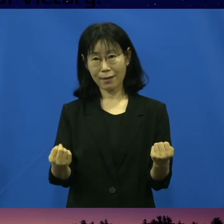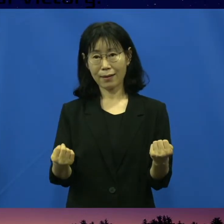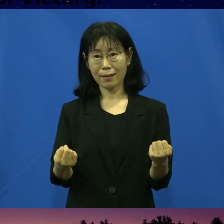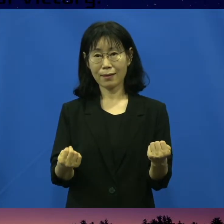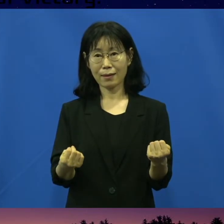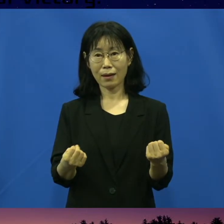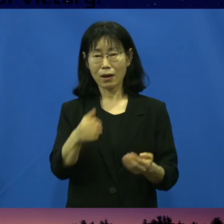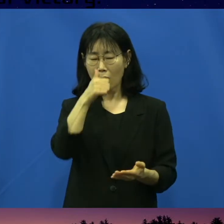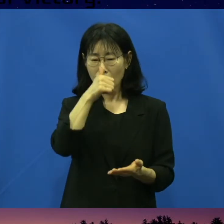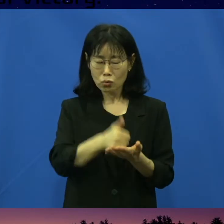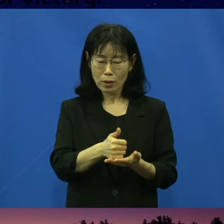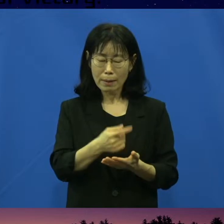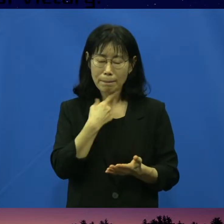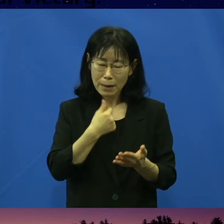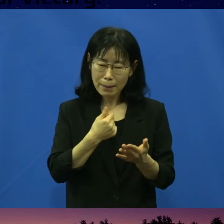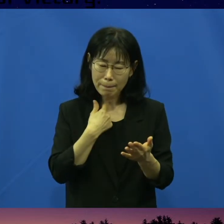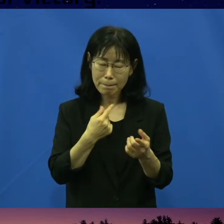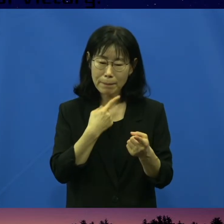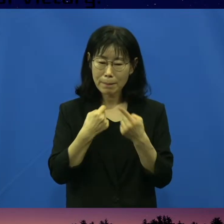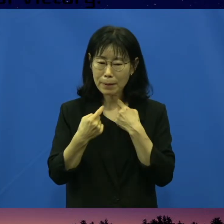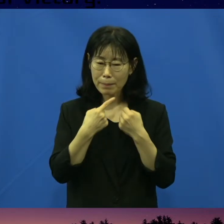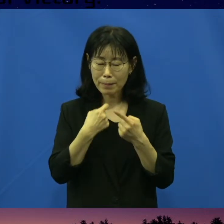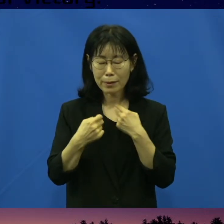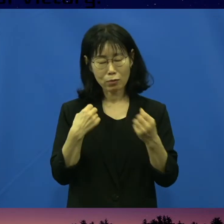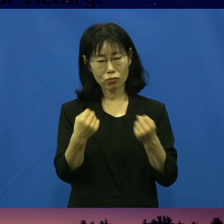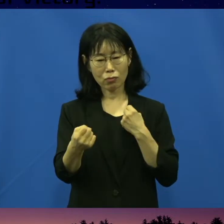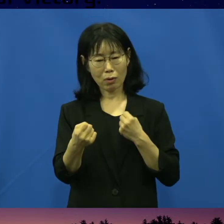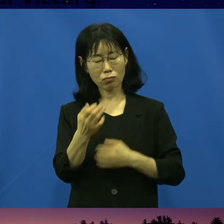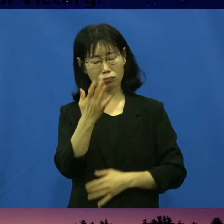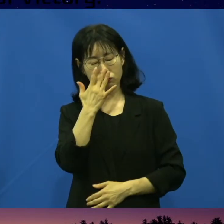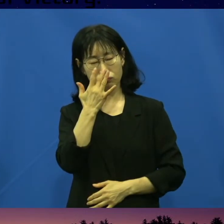죄에 대해서 무감각한 거예요. 여러분, 나병에 걸리면